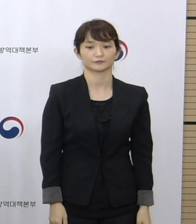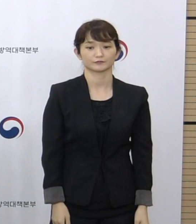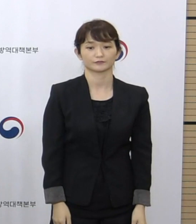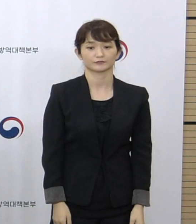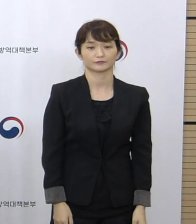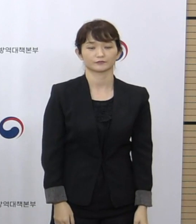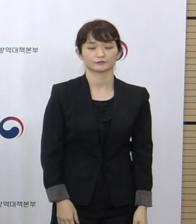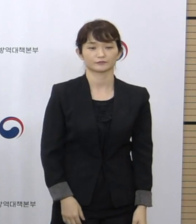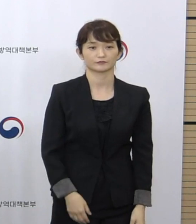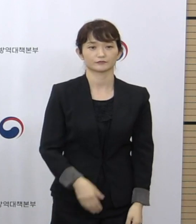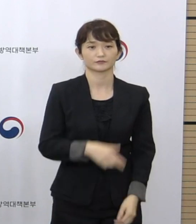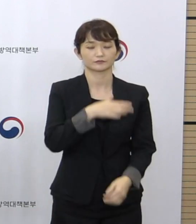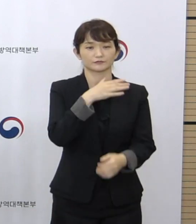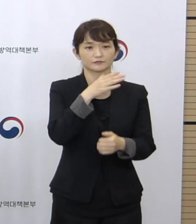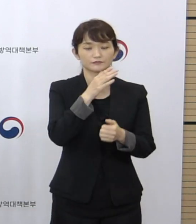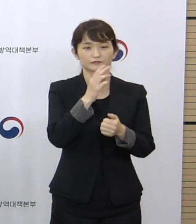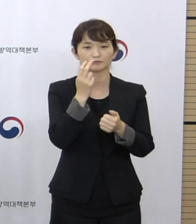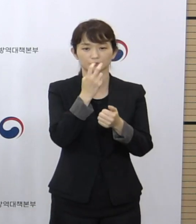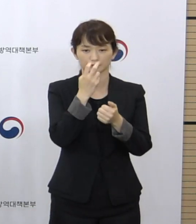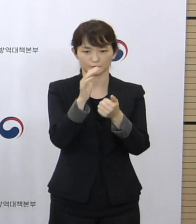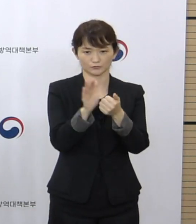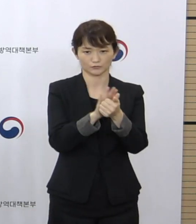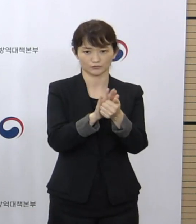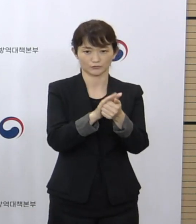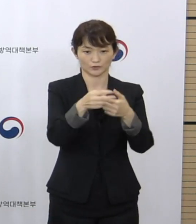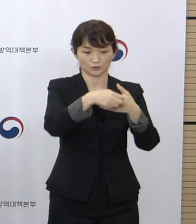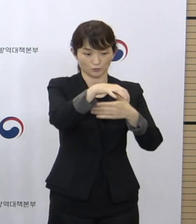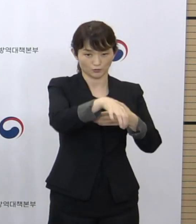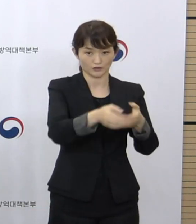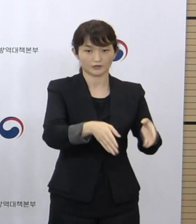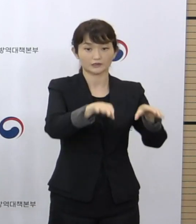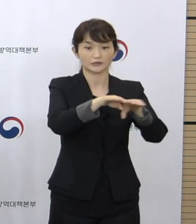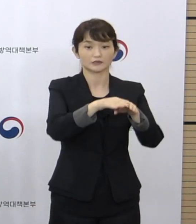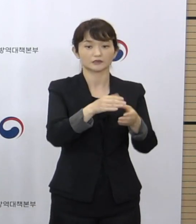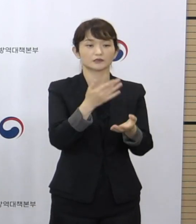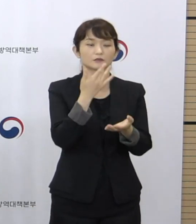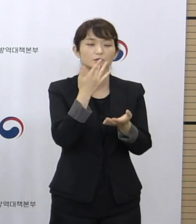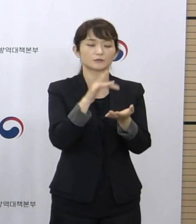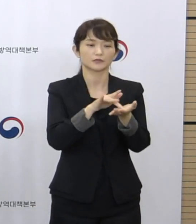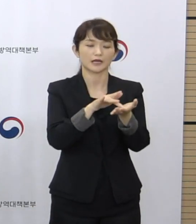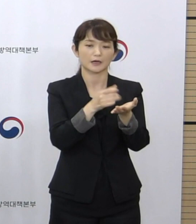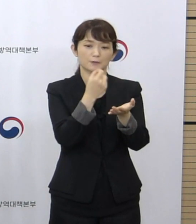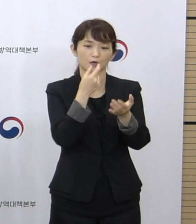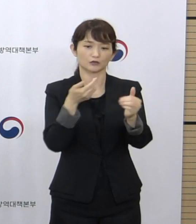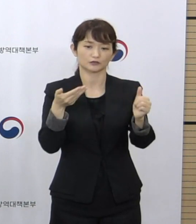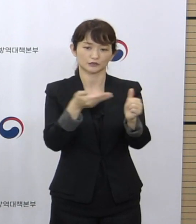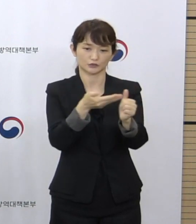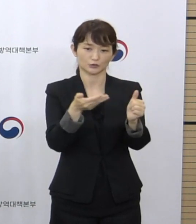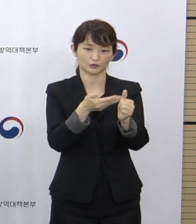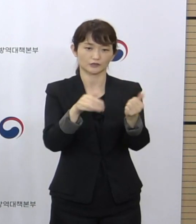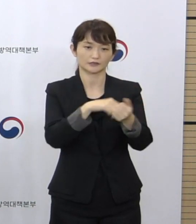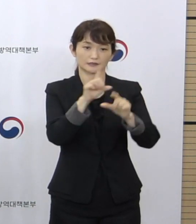다음으로 요양병원 시설에서의 먹는 치료제 처방 현황에 대해 말씀드리겠습니다.